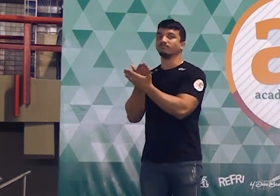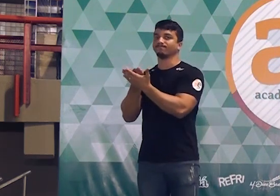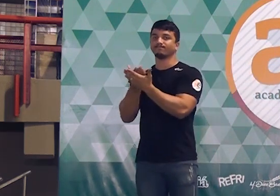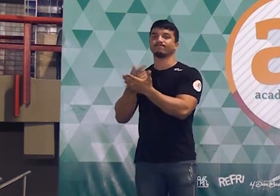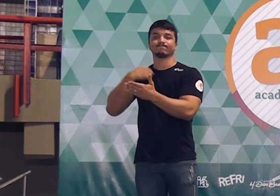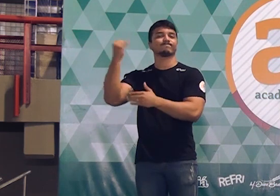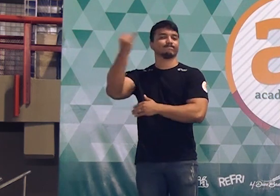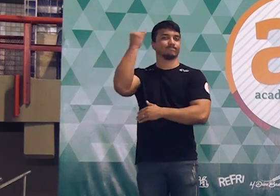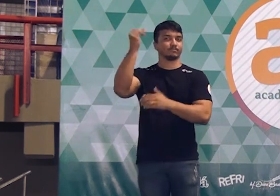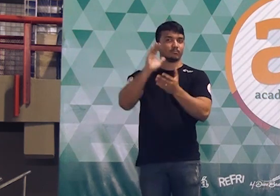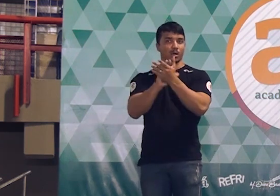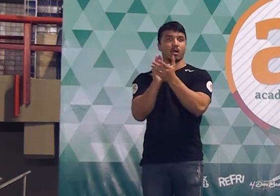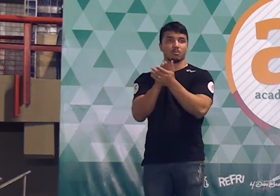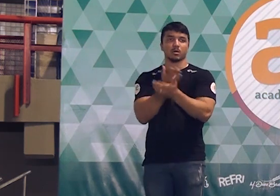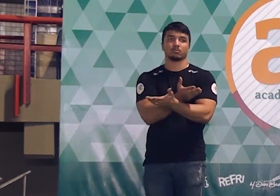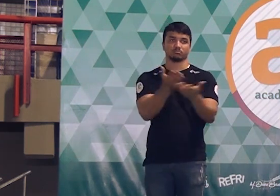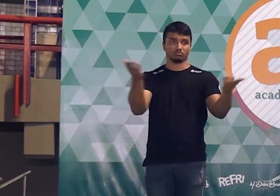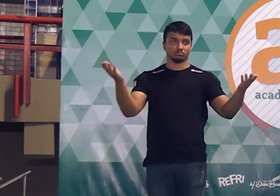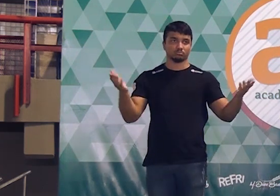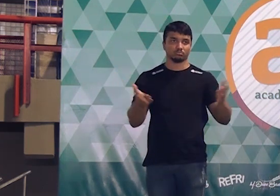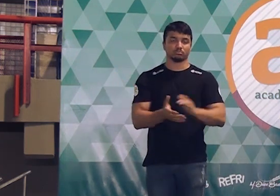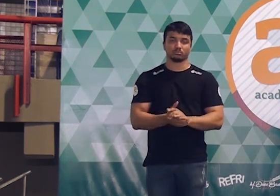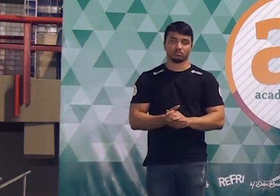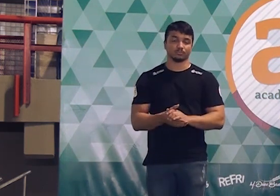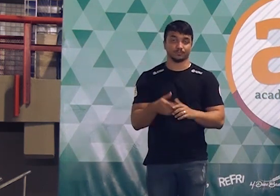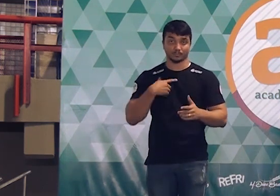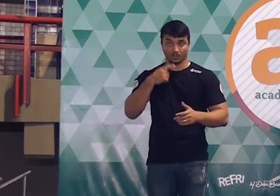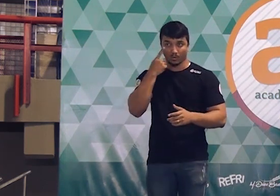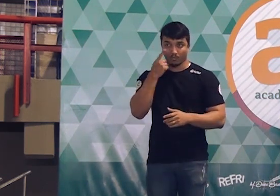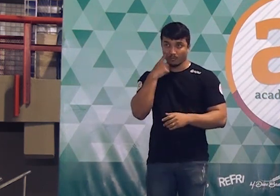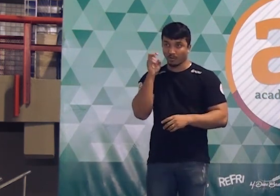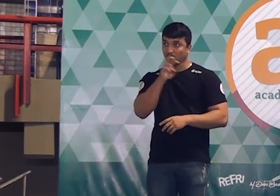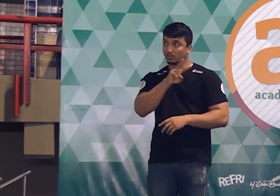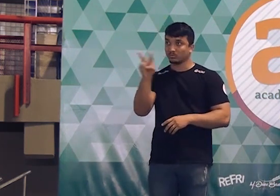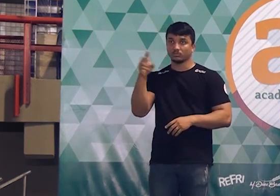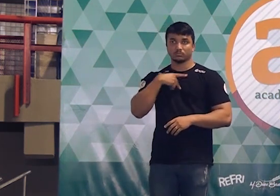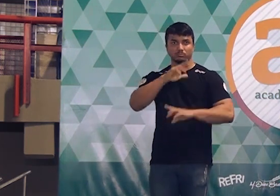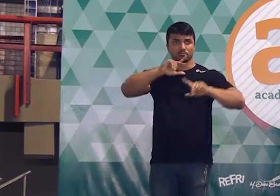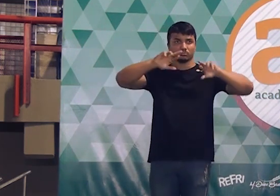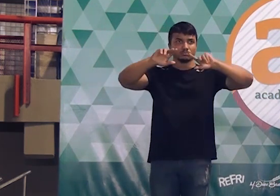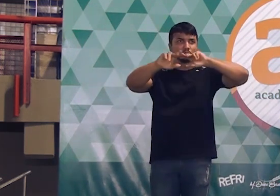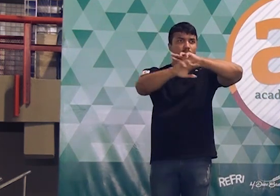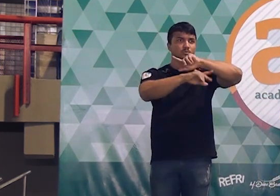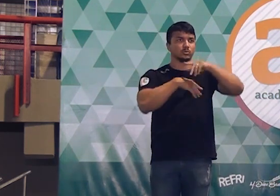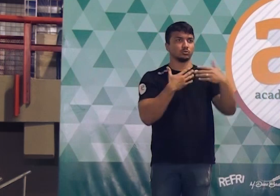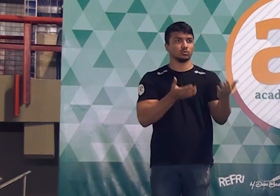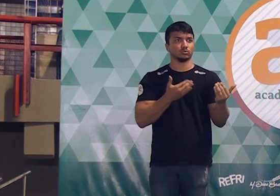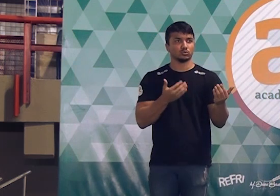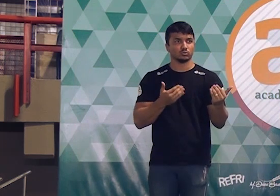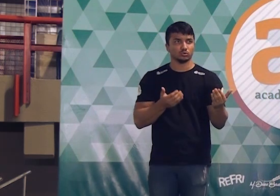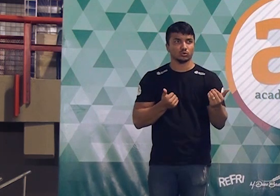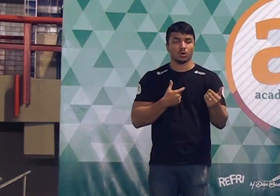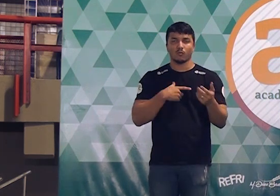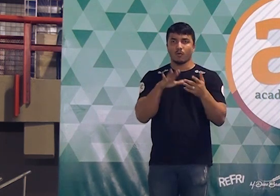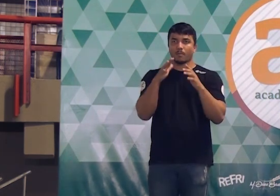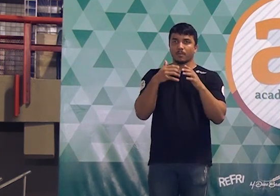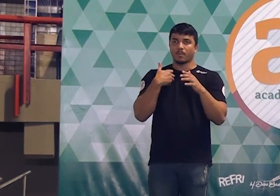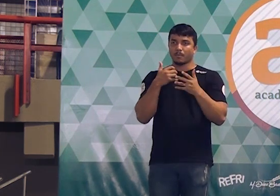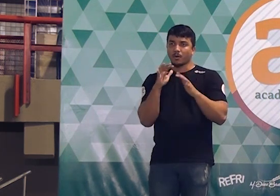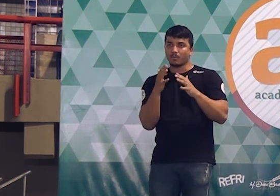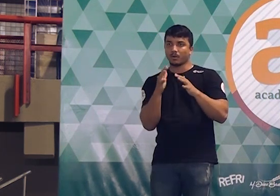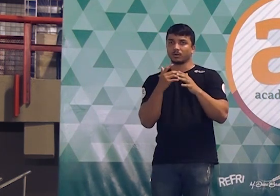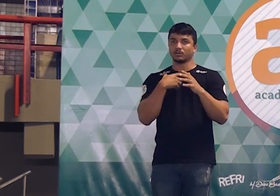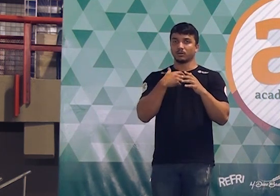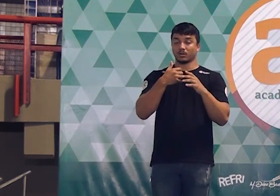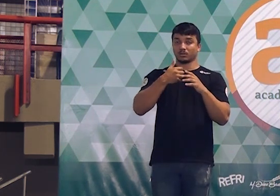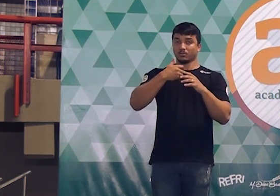pra caramba. Parabéns para todo mundo, tá? Tô vendo aí um público variado, tem gente jovem, tem gente da idade média, tem